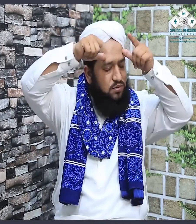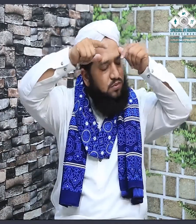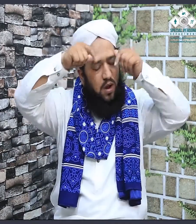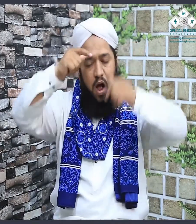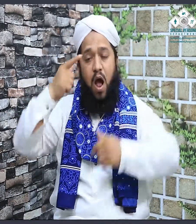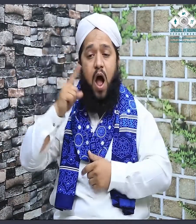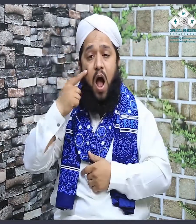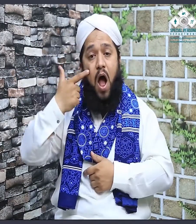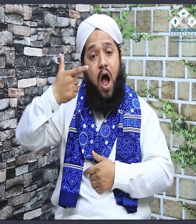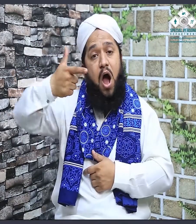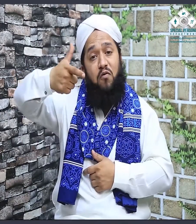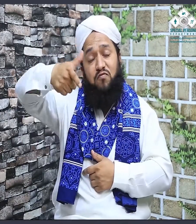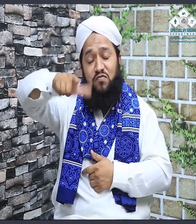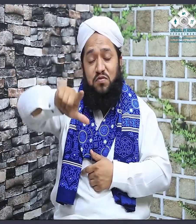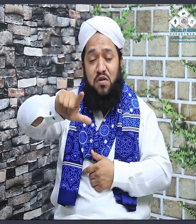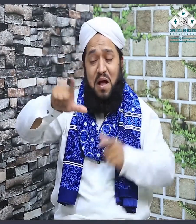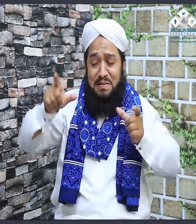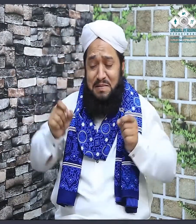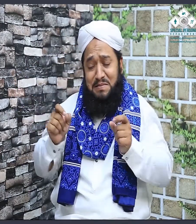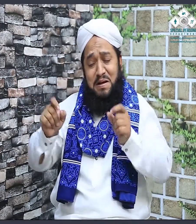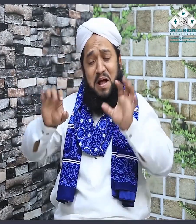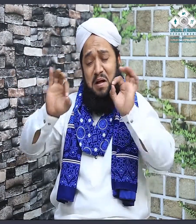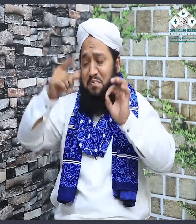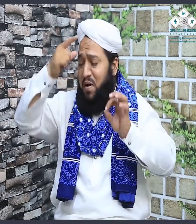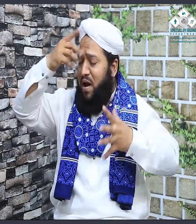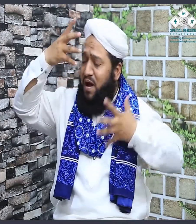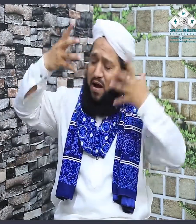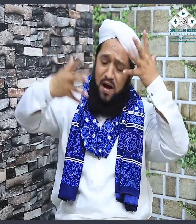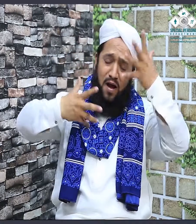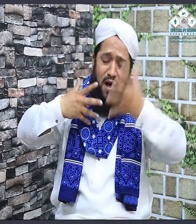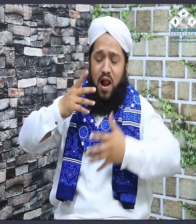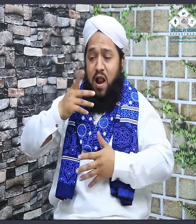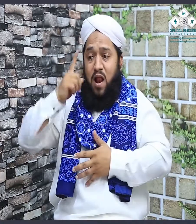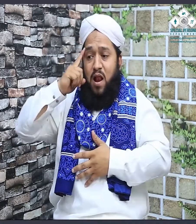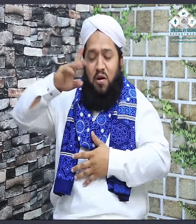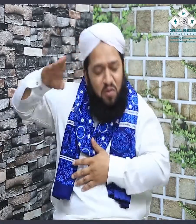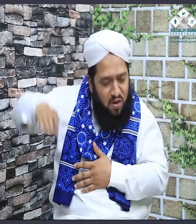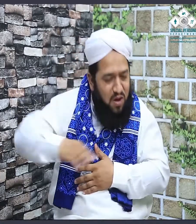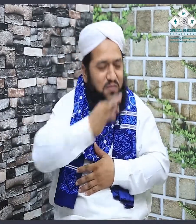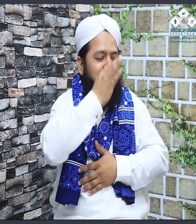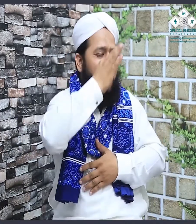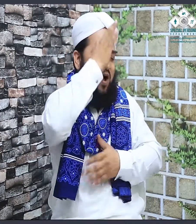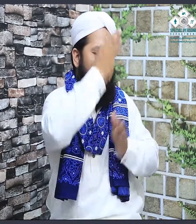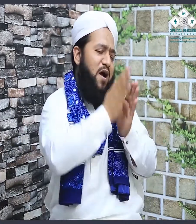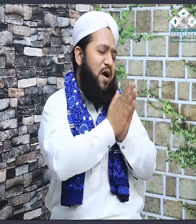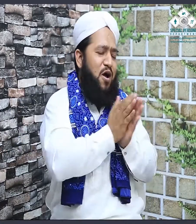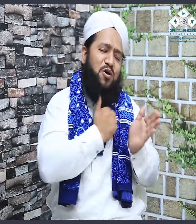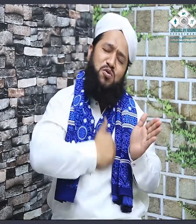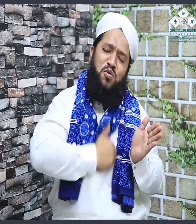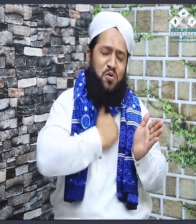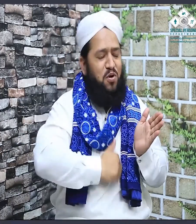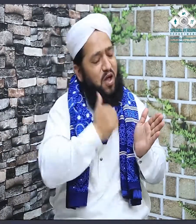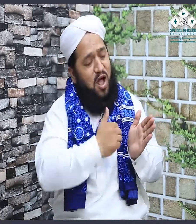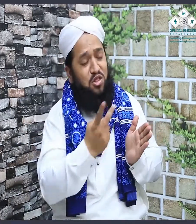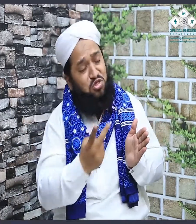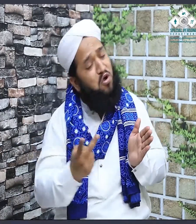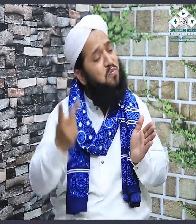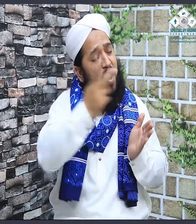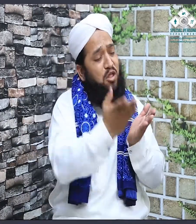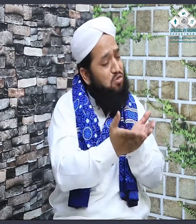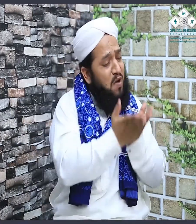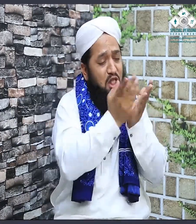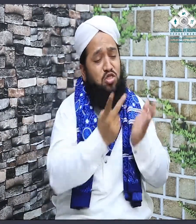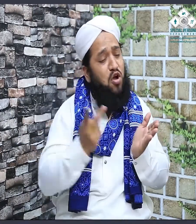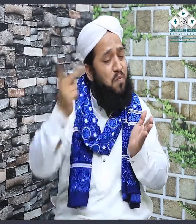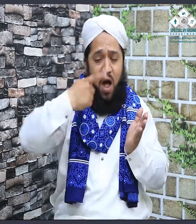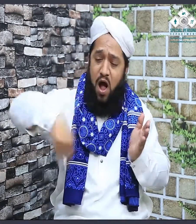ویک ایسے ہی گزرا. بہت پریشان ہو کر حضرت موسیٰ علیہ السلام کی بارگاہ میں آیا, پھر سوری کیا, پھر وعدہ کیا کہ اب کی بار آپ دعا کر